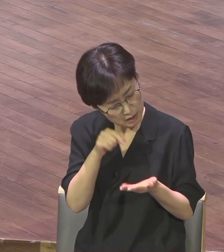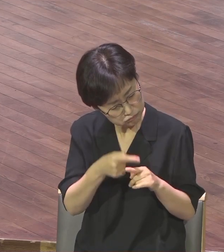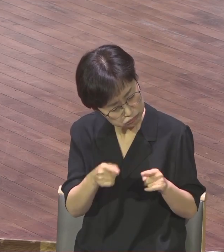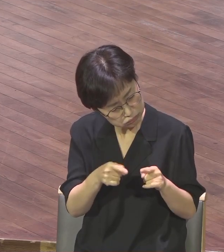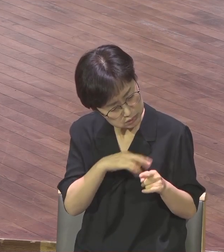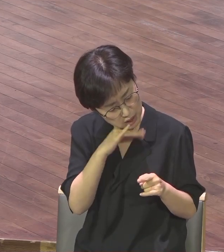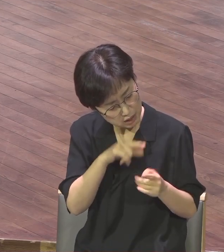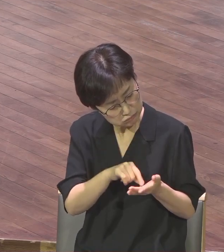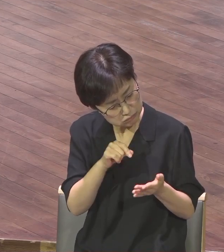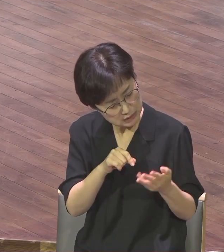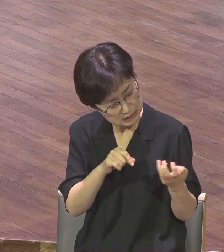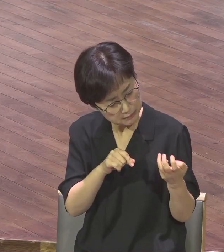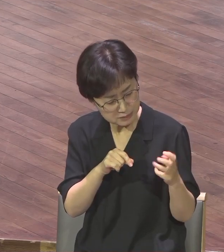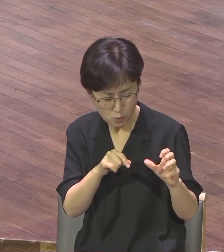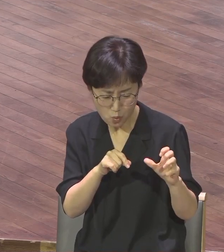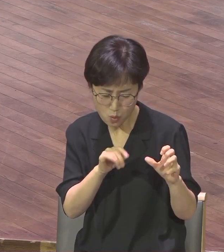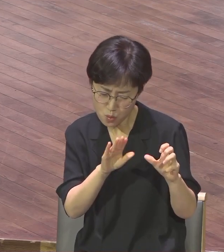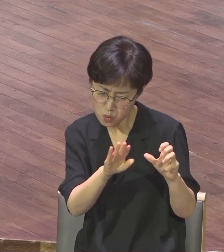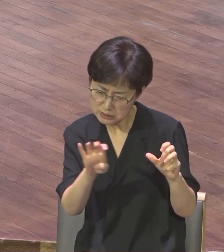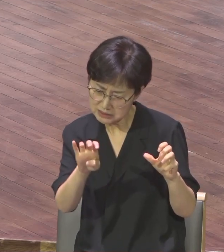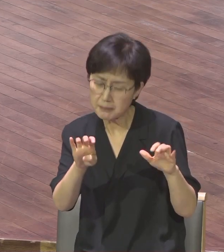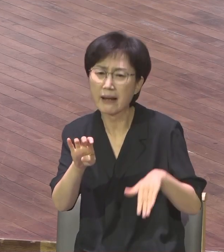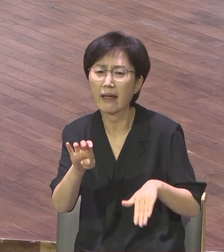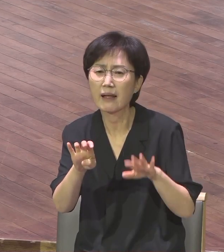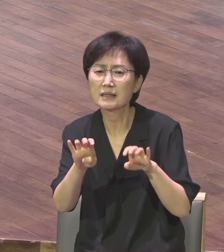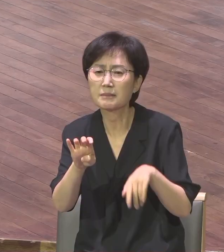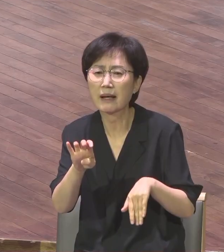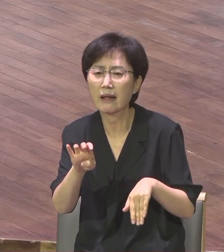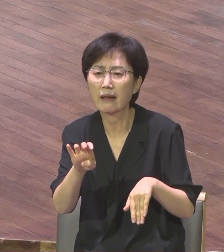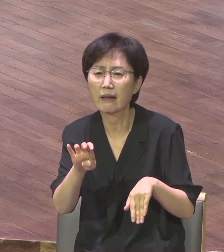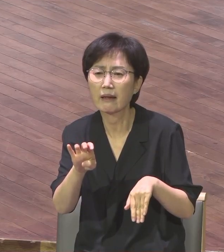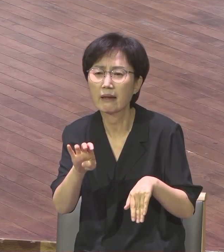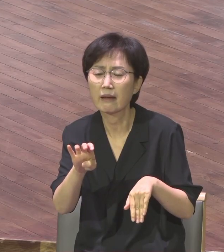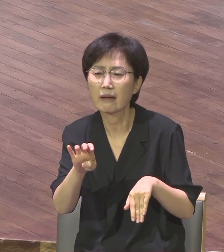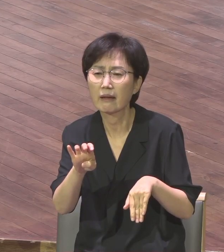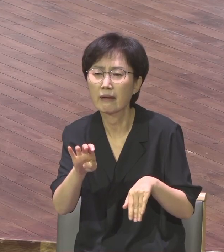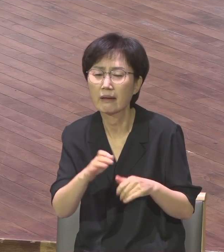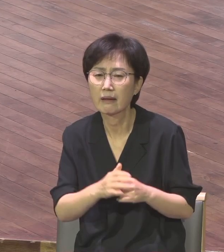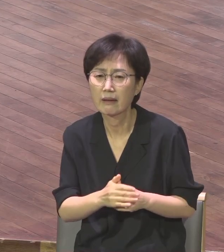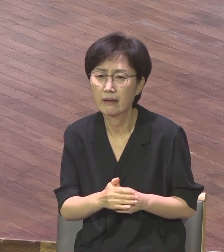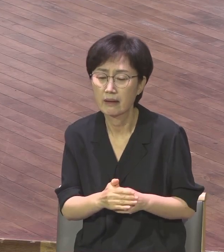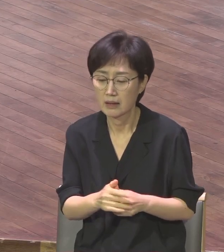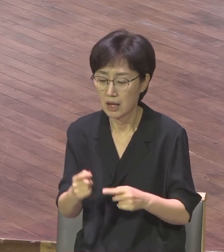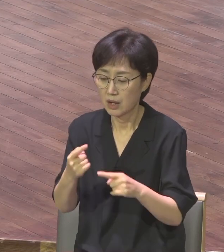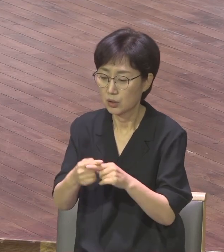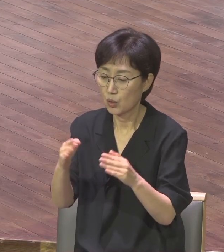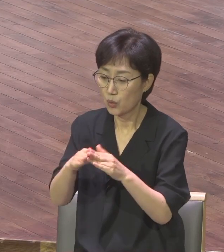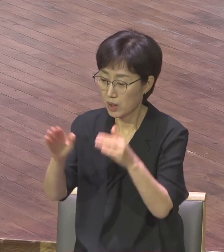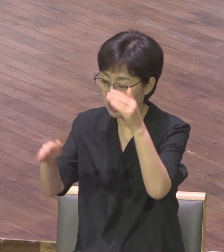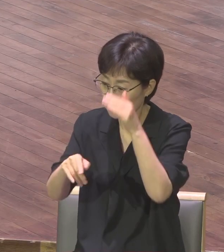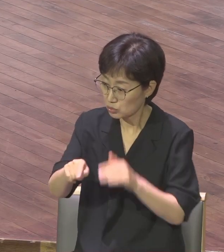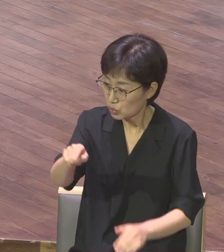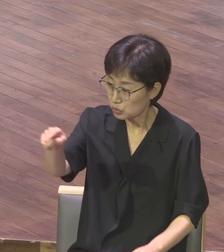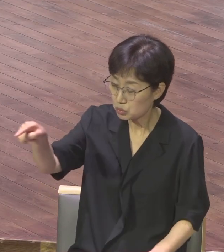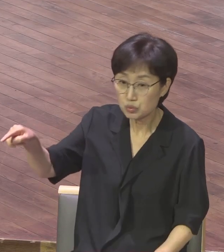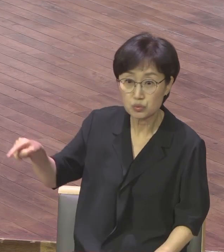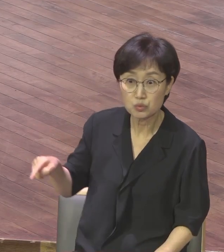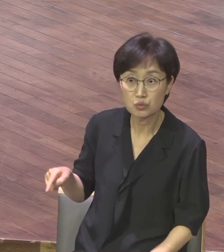되었어요. 그러니까 디모데가 지금 교회 안에 있는 이 섬기는 교회의